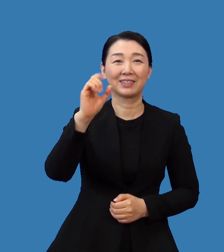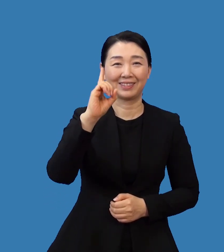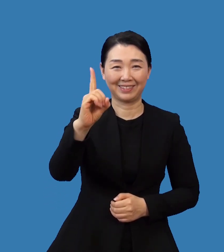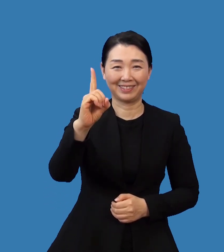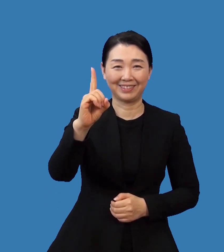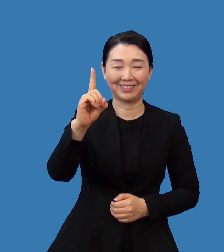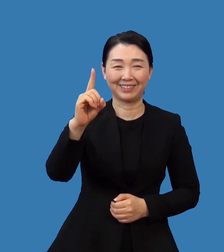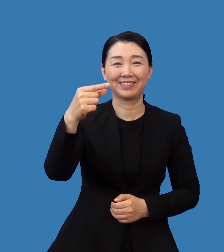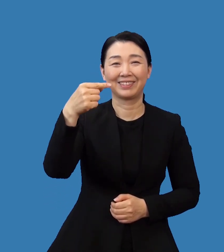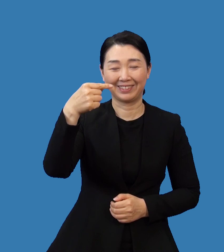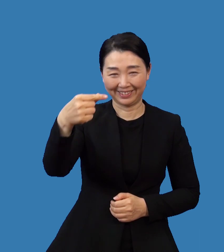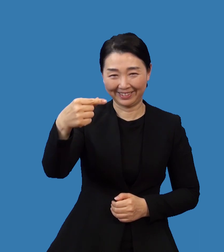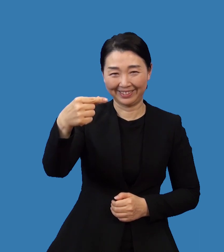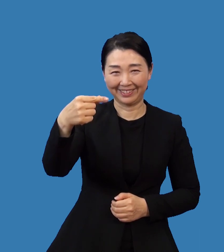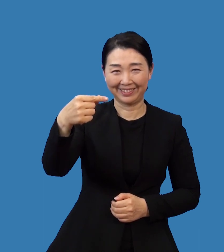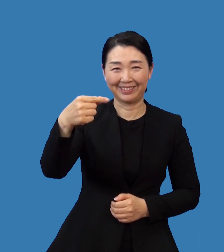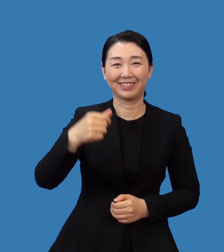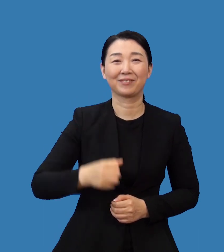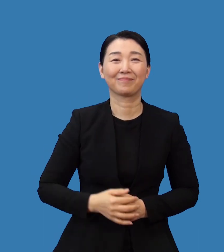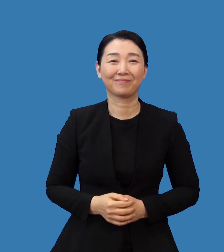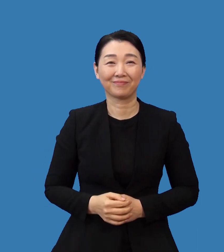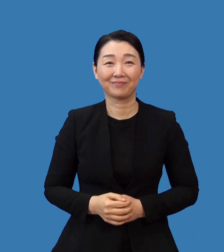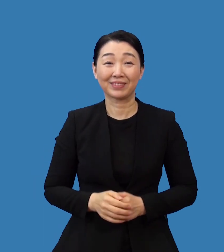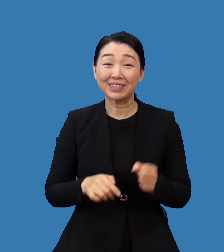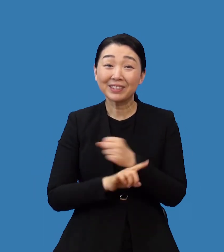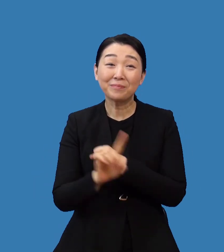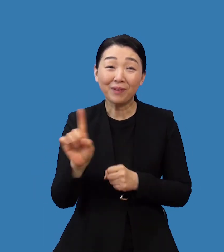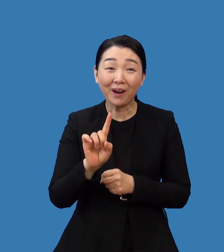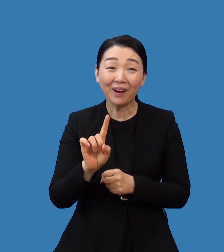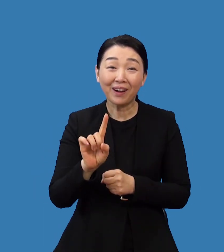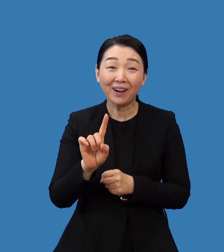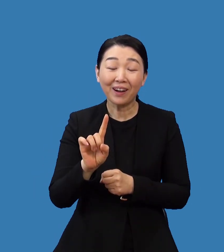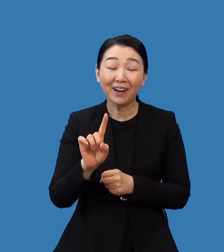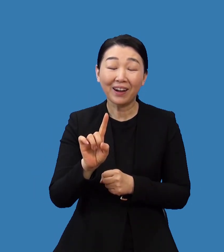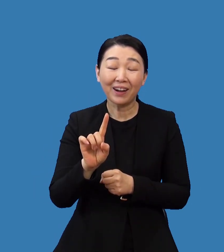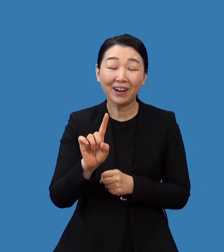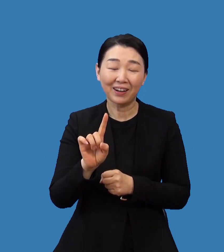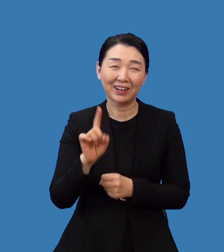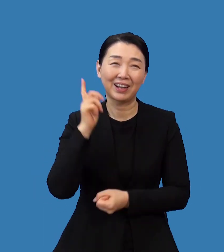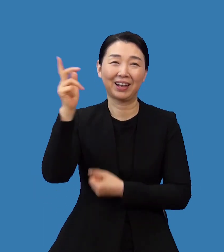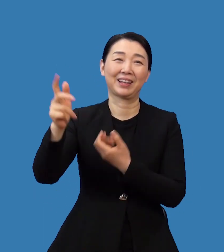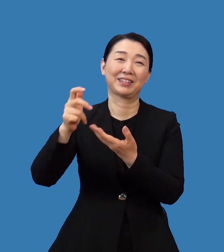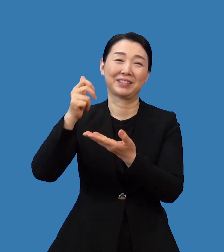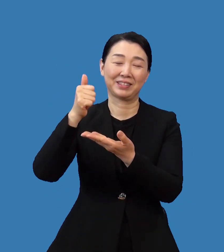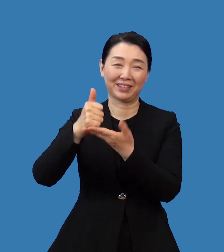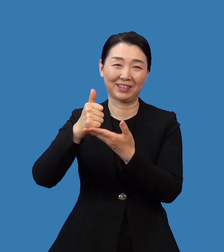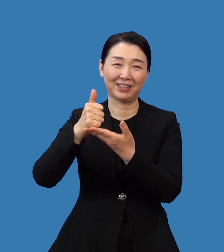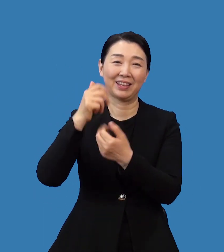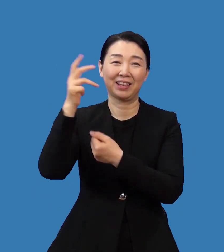D, G 무슨 뜻이에요? 다 같이 솔리,